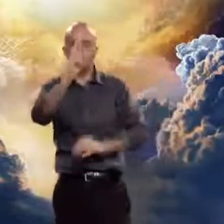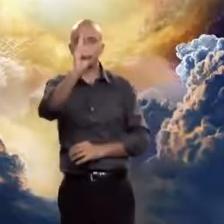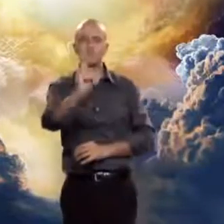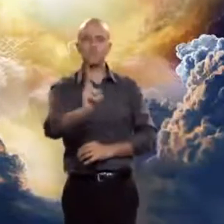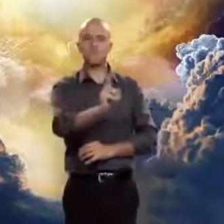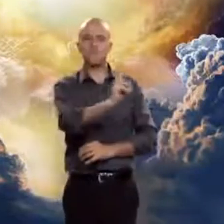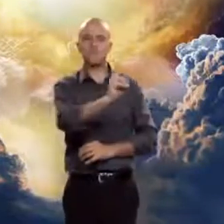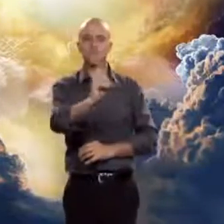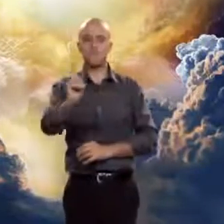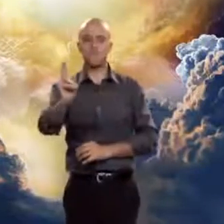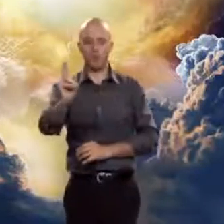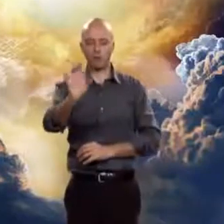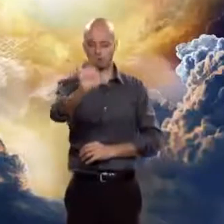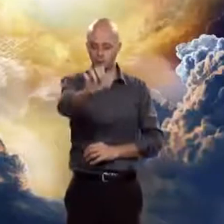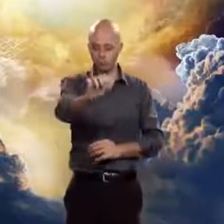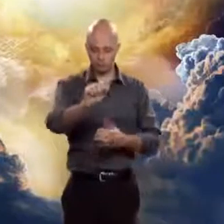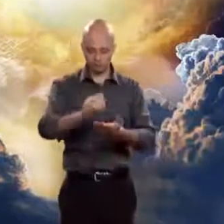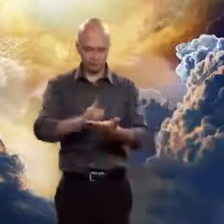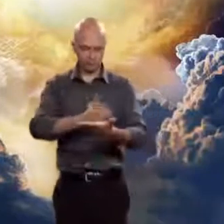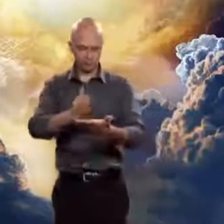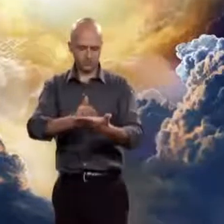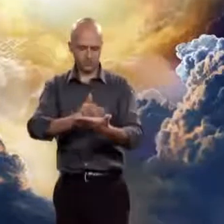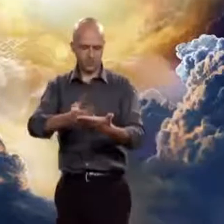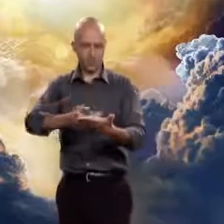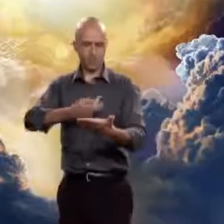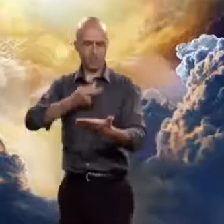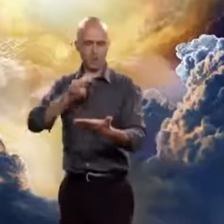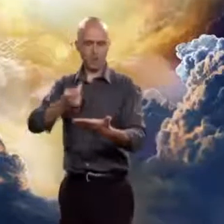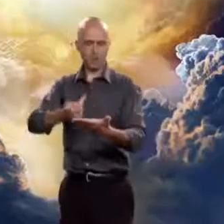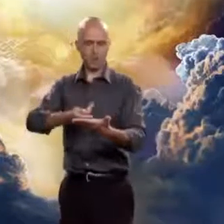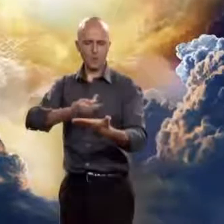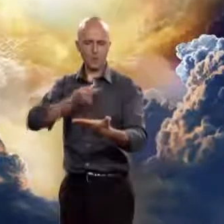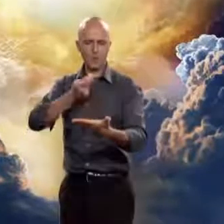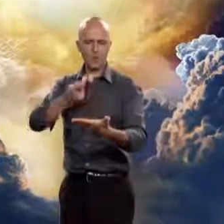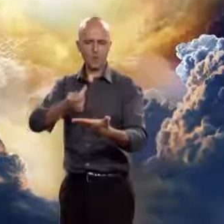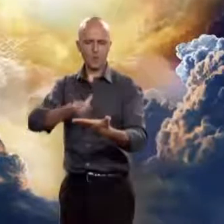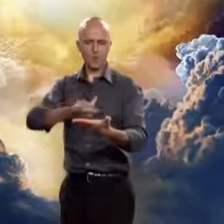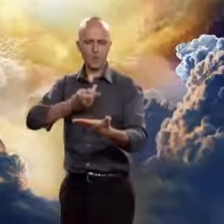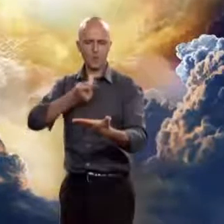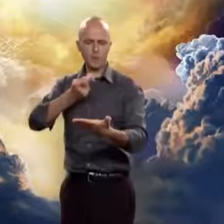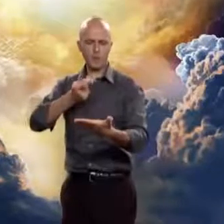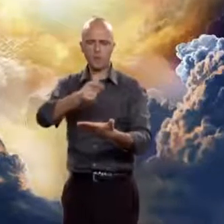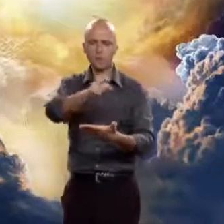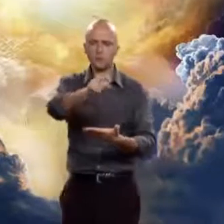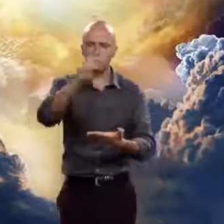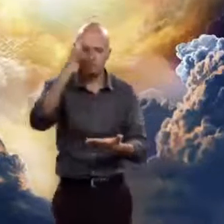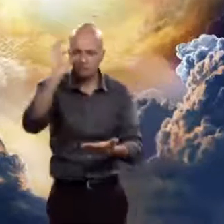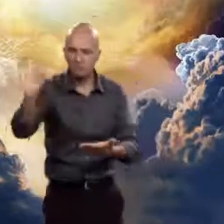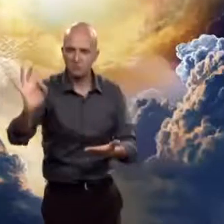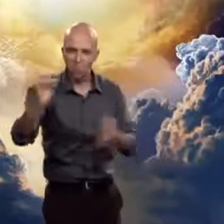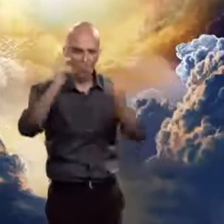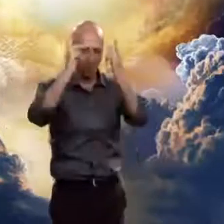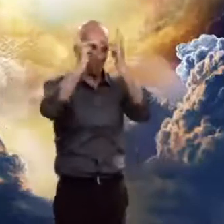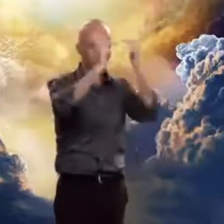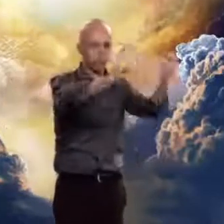vão se tornando desesperadamente presos nas algemas do erro. Veem na Bíblia as verdades para este tempo